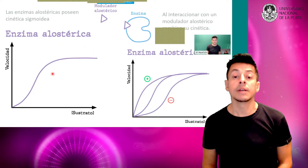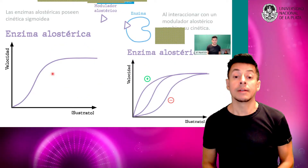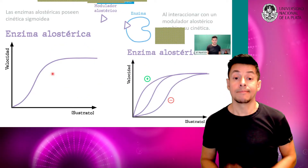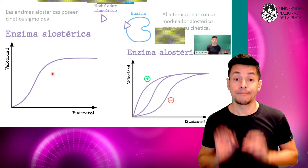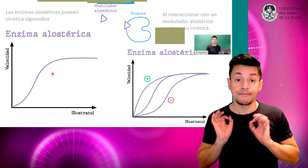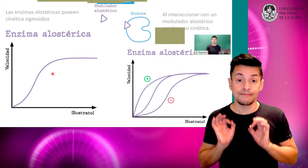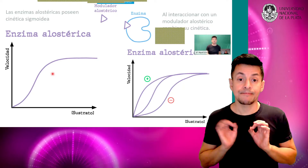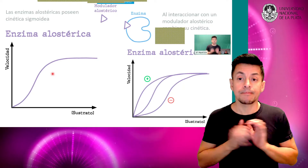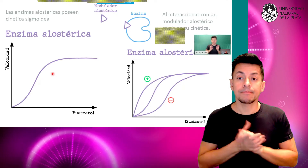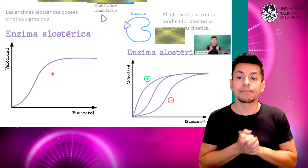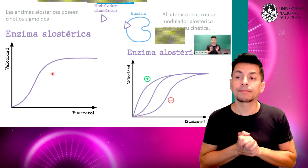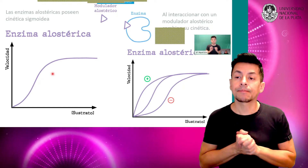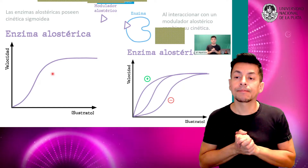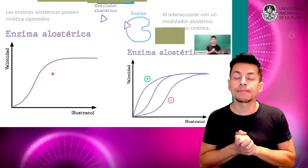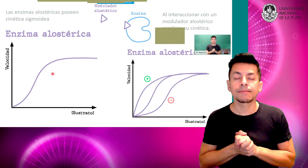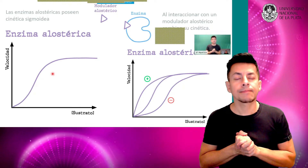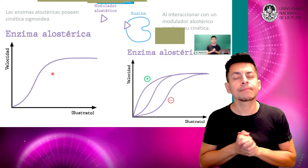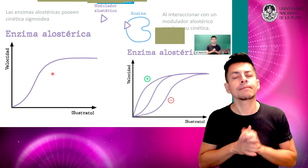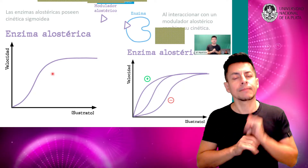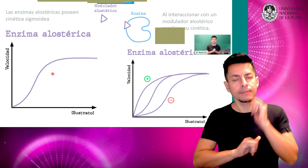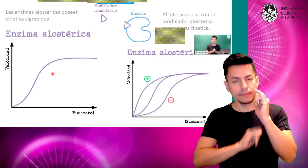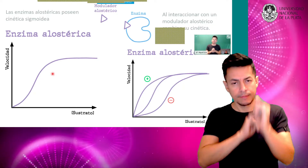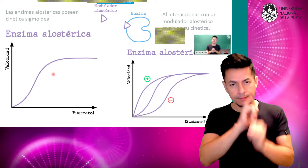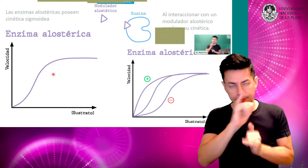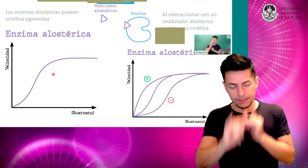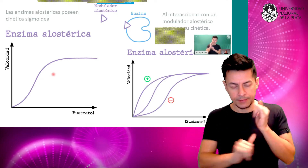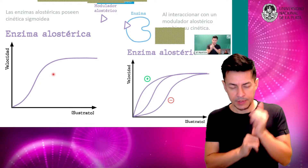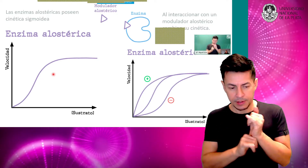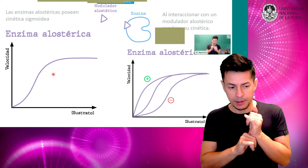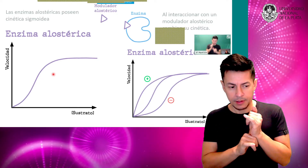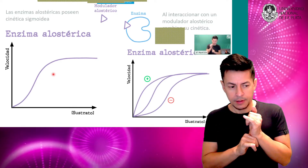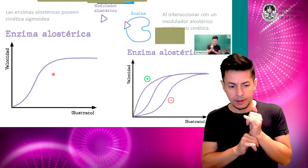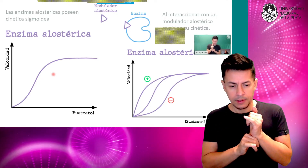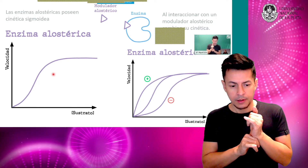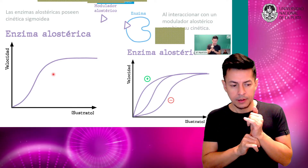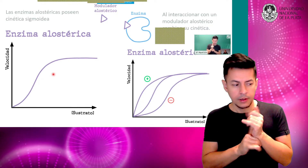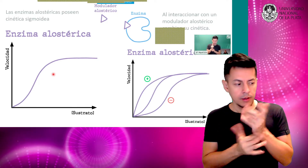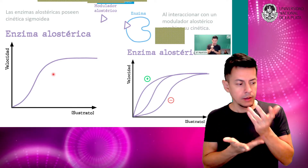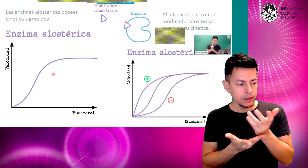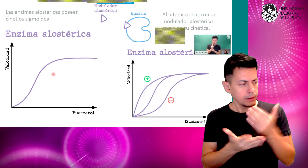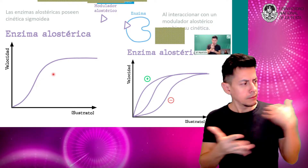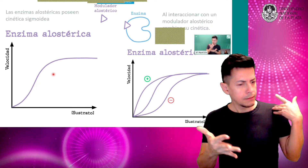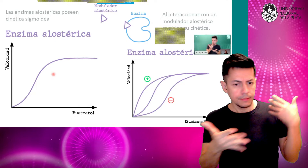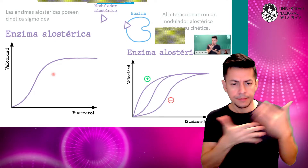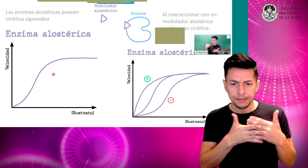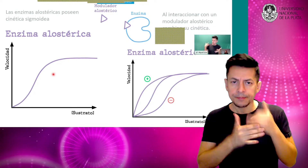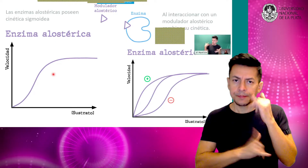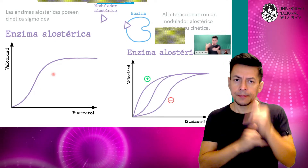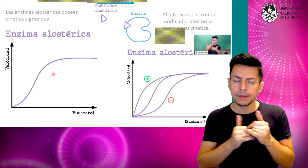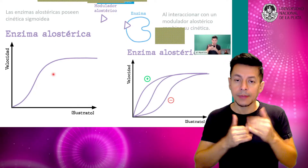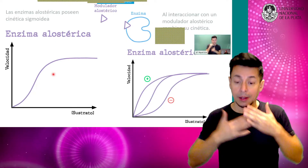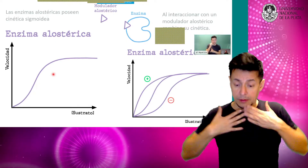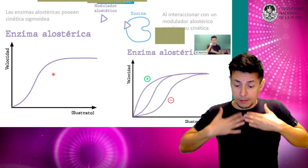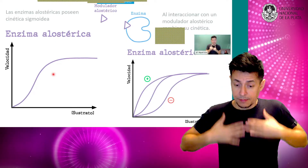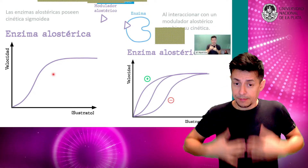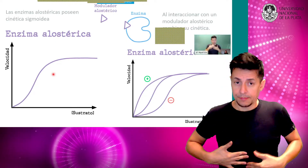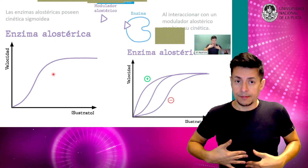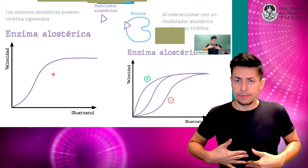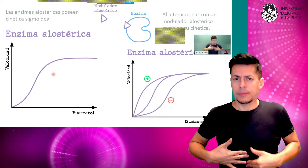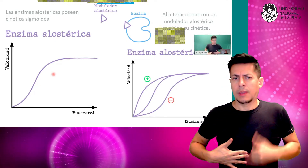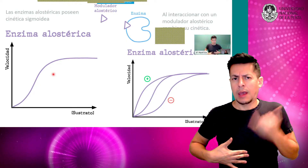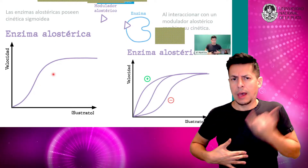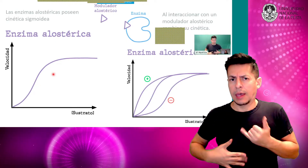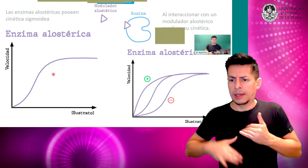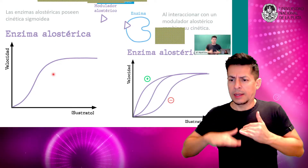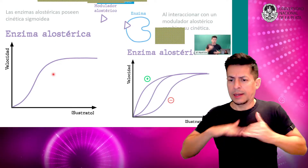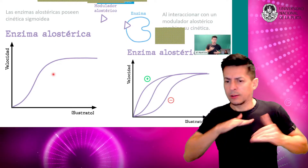Entonces, vimos que hasta el momento estuvimos hablando que en el organismo ocurren un montón de